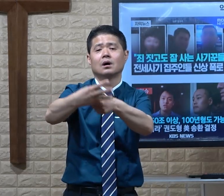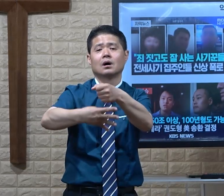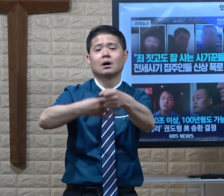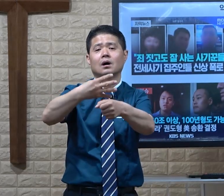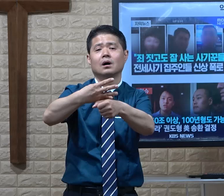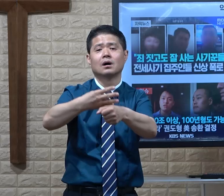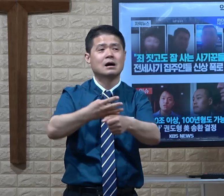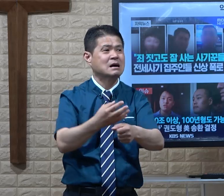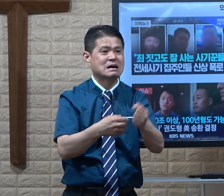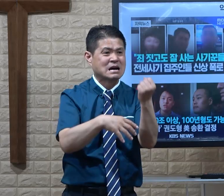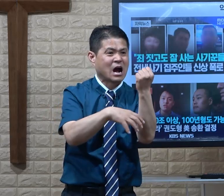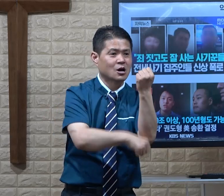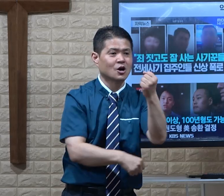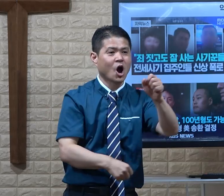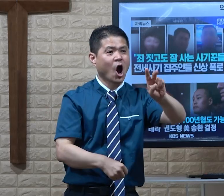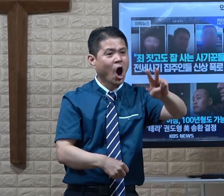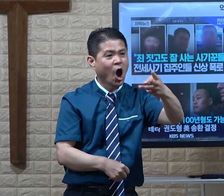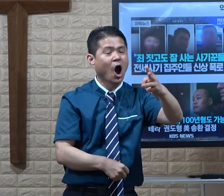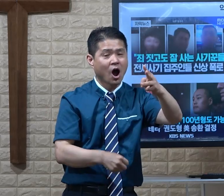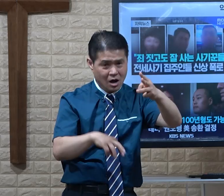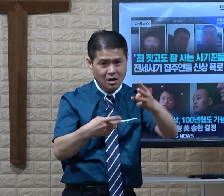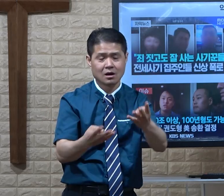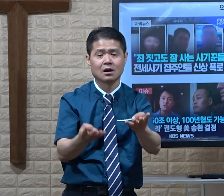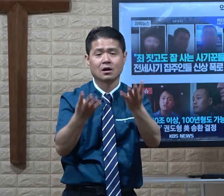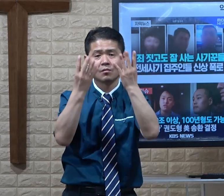보통 감옥에 가면 3,000원밖에 걸리지 않습니다.